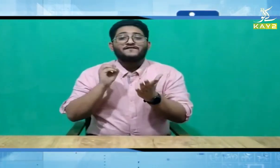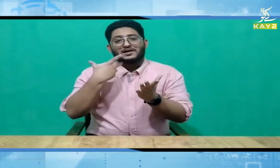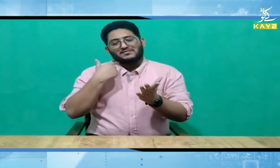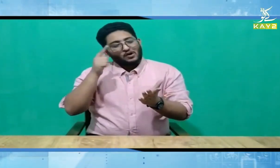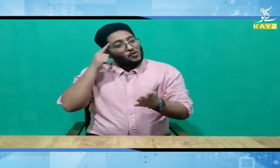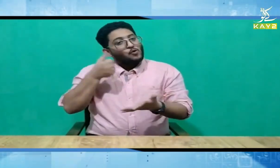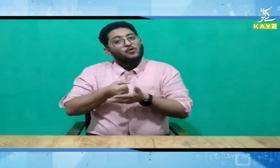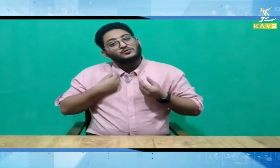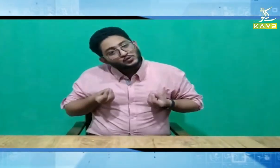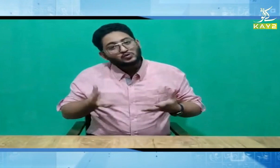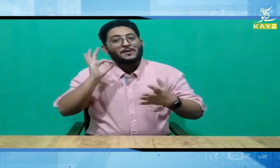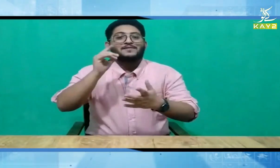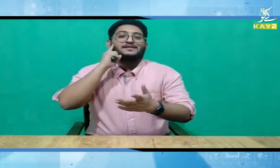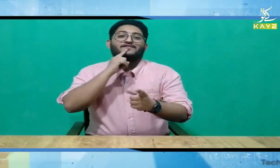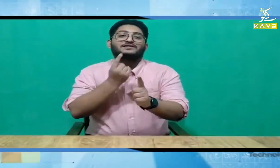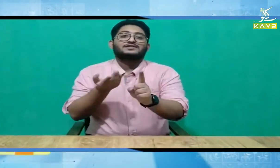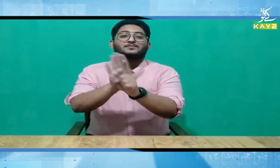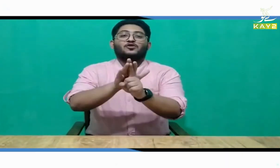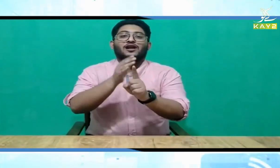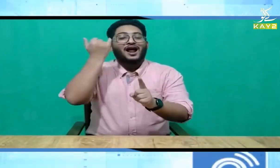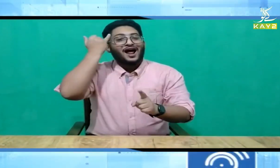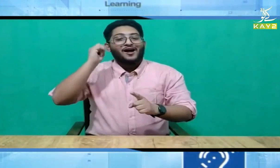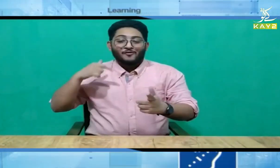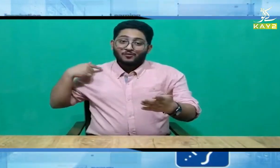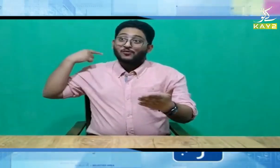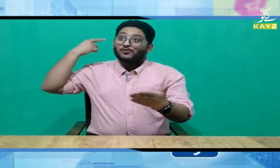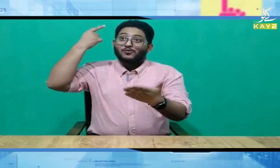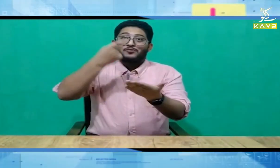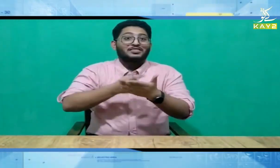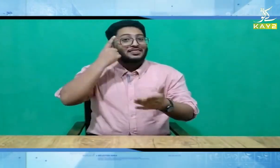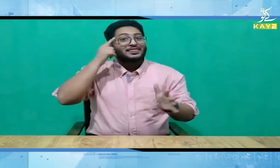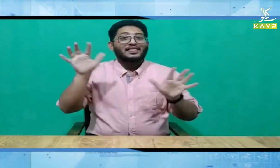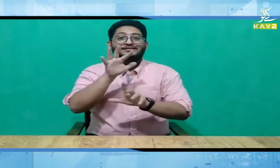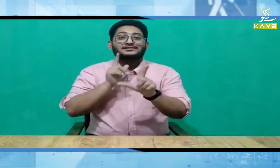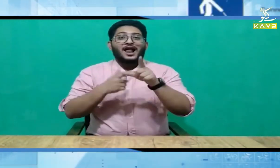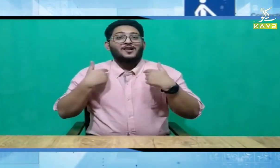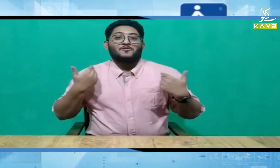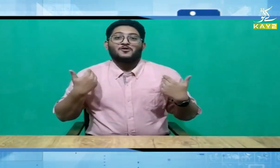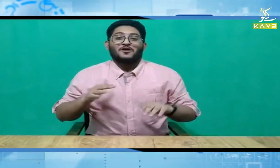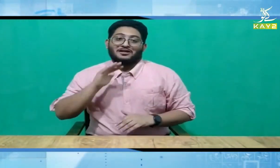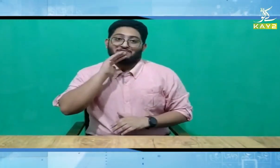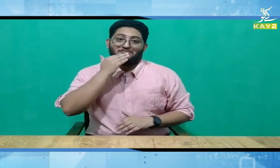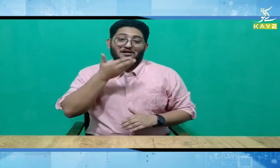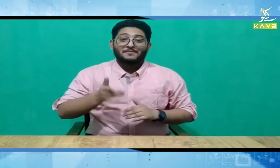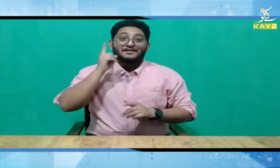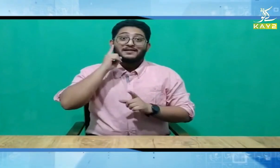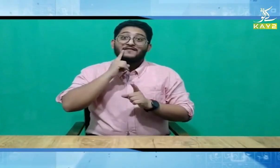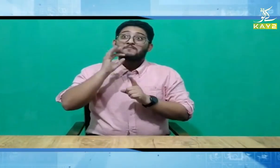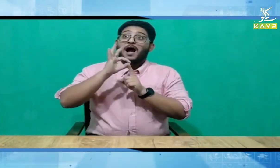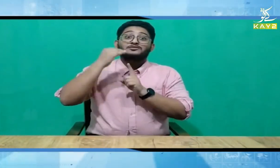बहुत सारे लोग हैं जिनको इशारों की ज़बान के तर्जुमान की ज़रूरत है। तो और तब से ही मैंने 12 साल की उम्र से मैं काम कर रहा हूँ और अब मुझे 10 साल हो चुके हैं